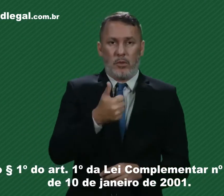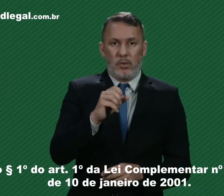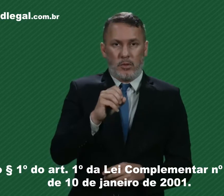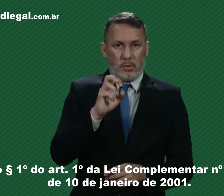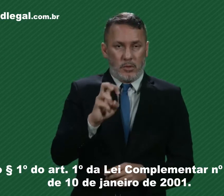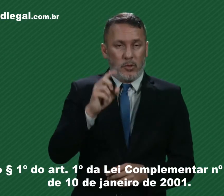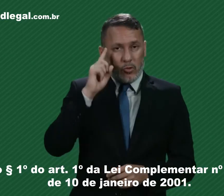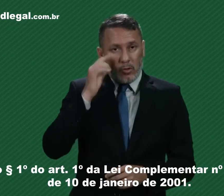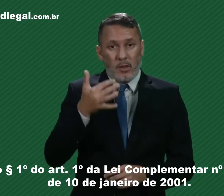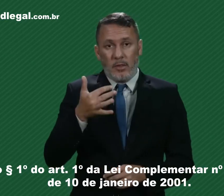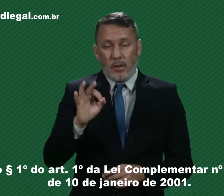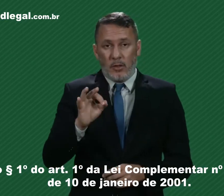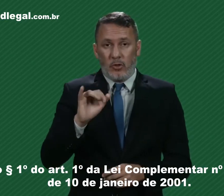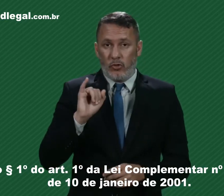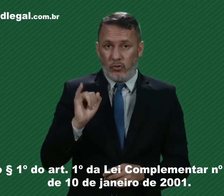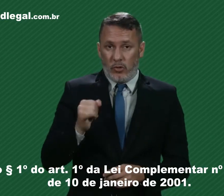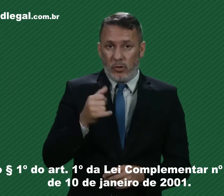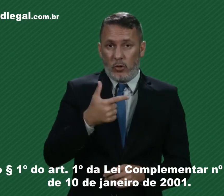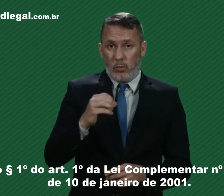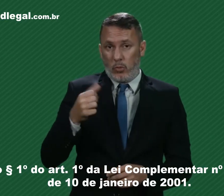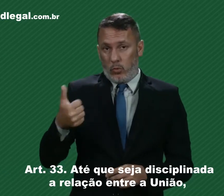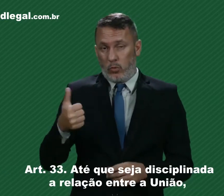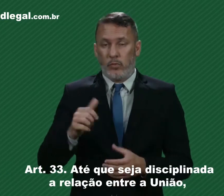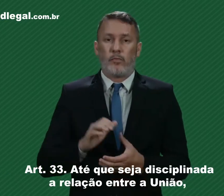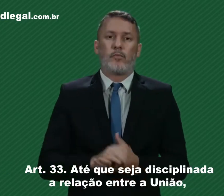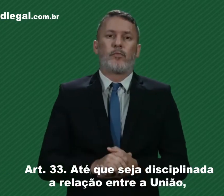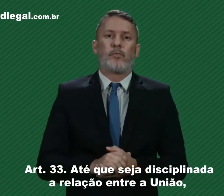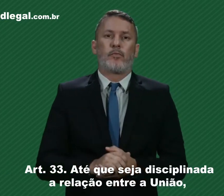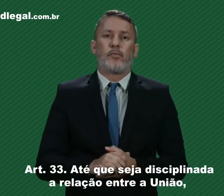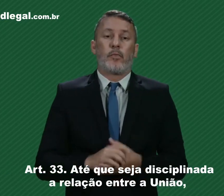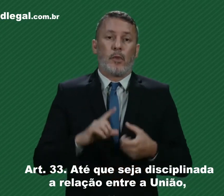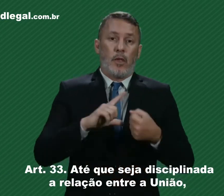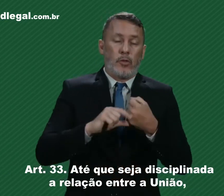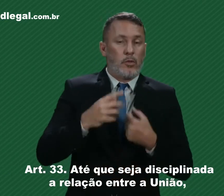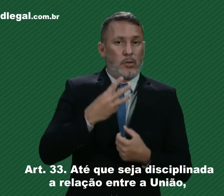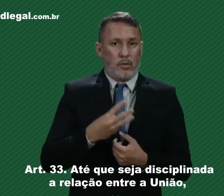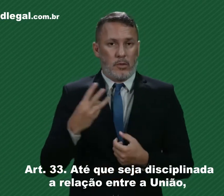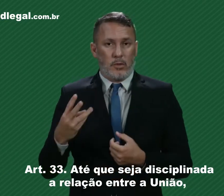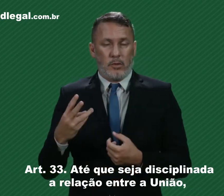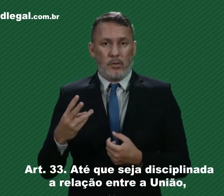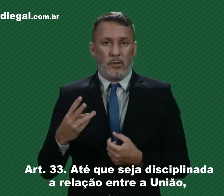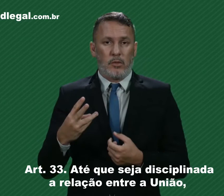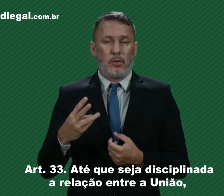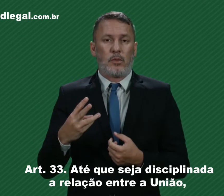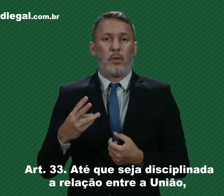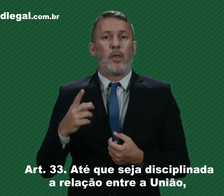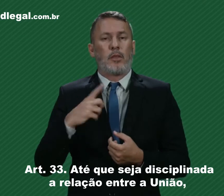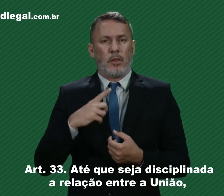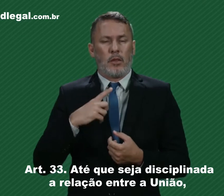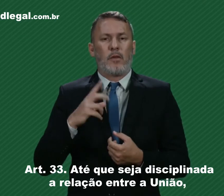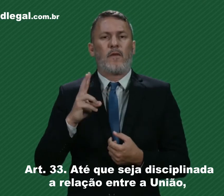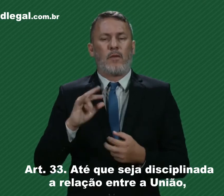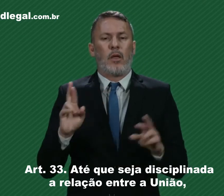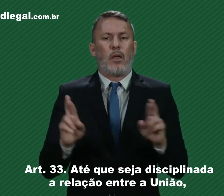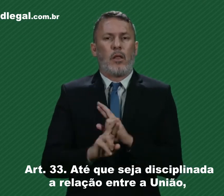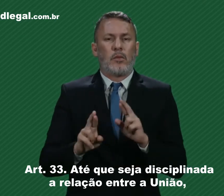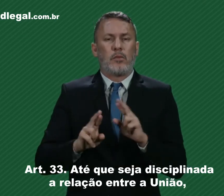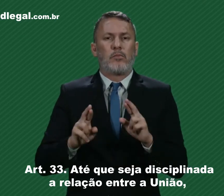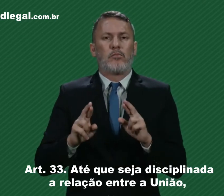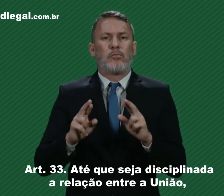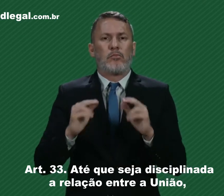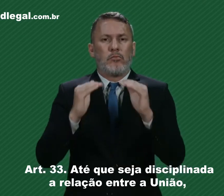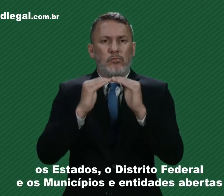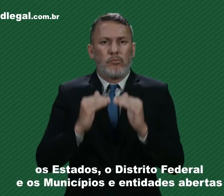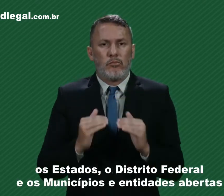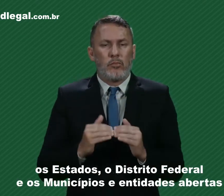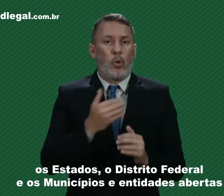105, de 10 de janeiro de 2001. Artigo 33. Até que seja disciplinada a relação entre